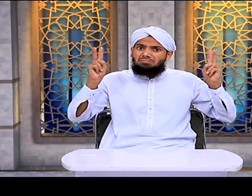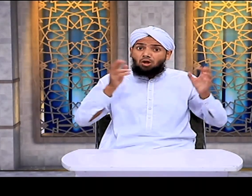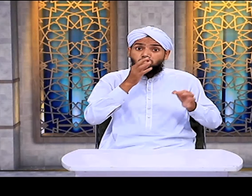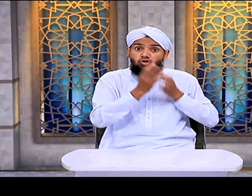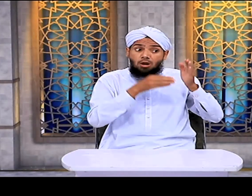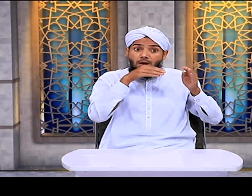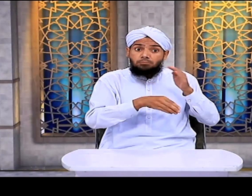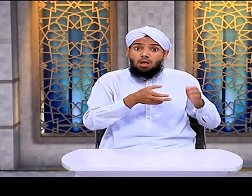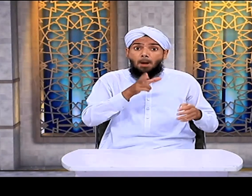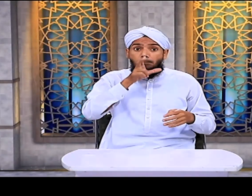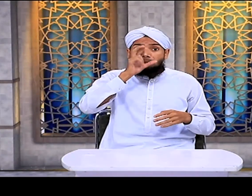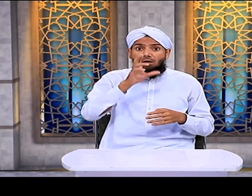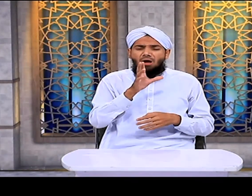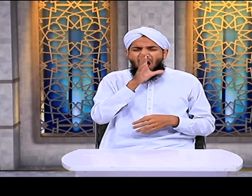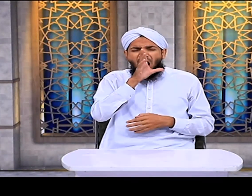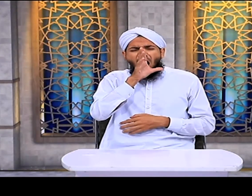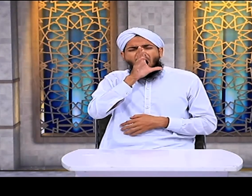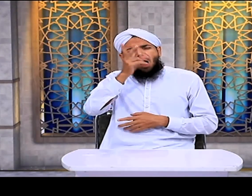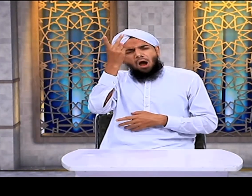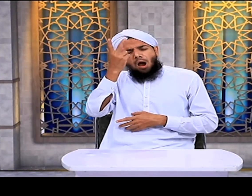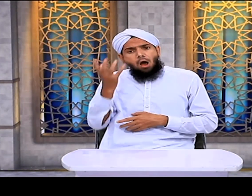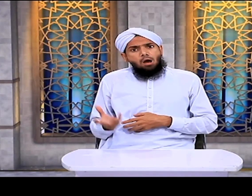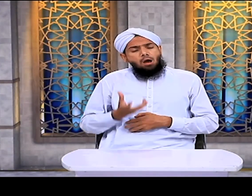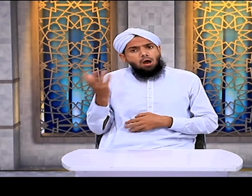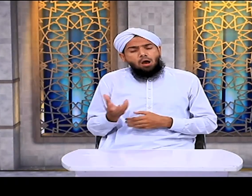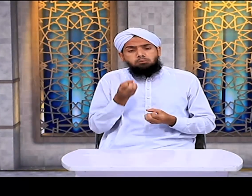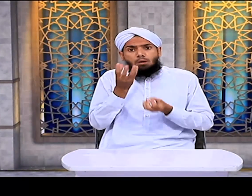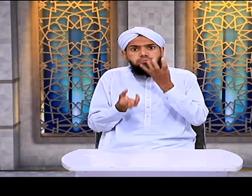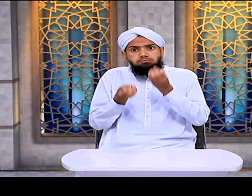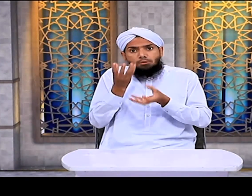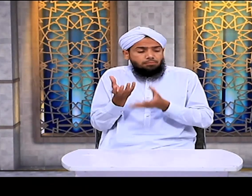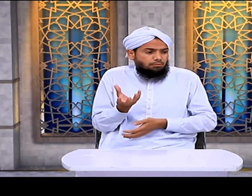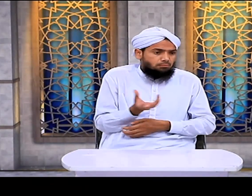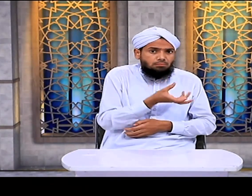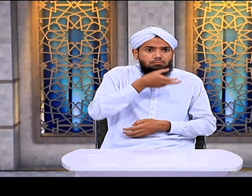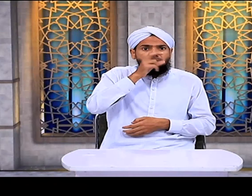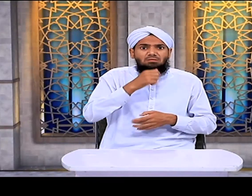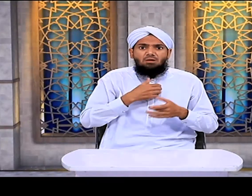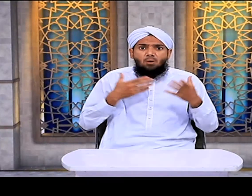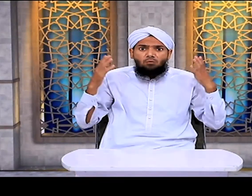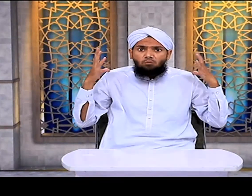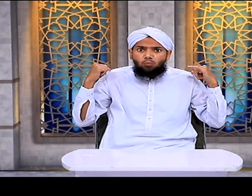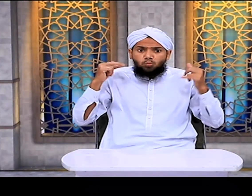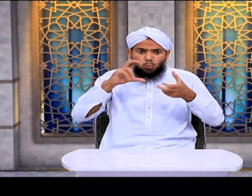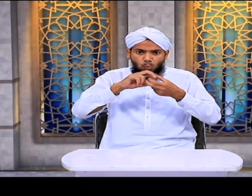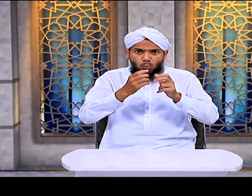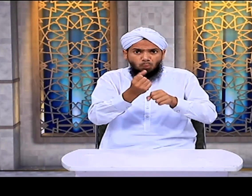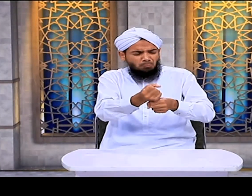پینے کے لیے کھولتا پانی دیا جائے گا، عذاب کے فرشتے انہیں گرزوں سے ماریں گے، جہنمیوں کے